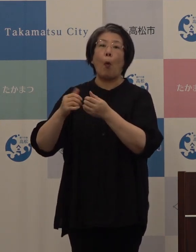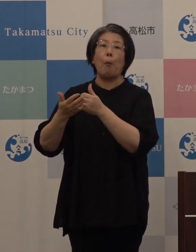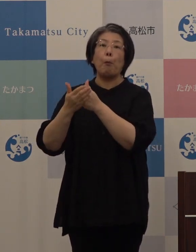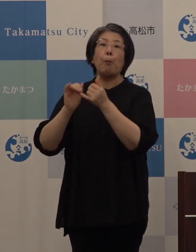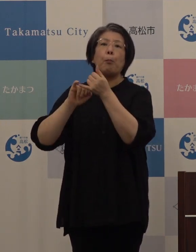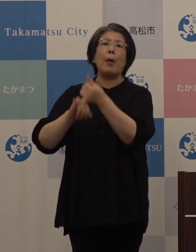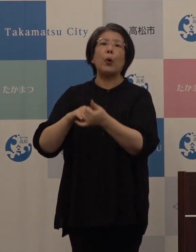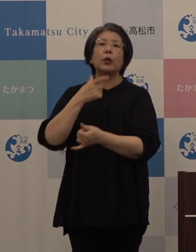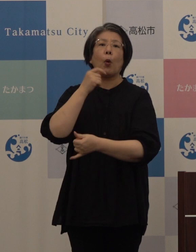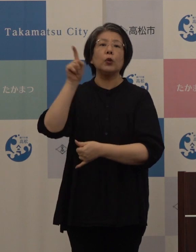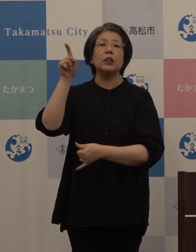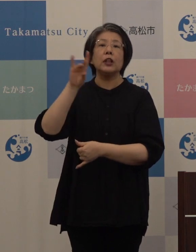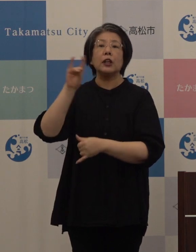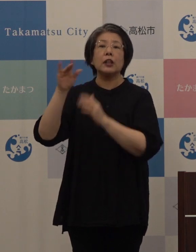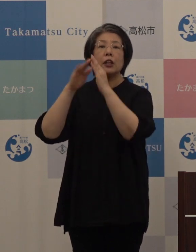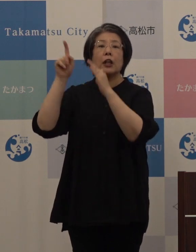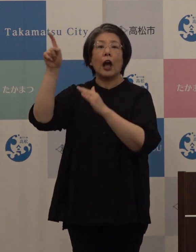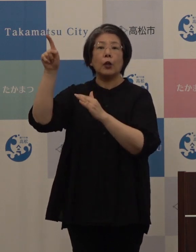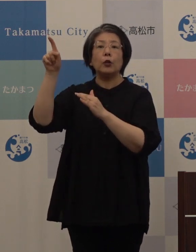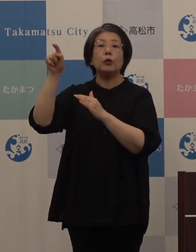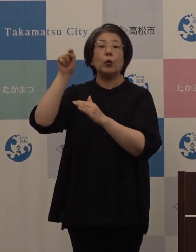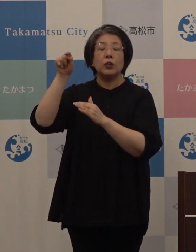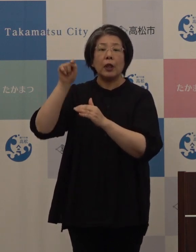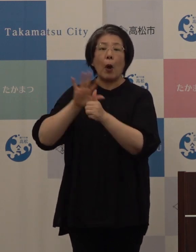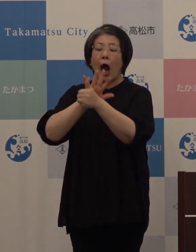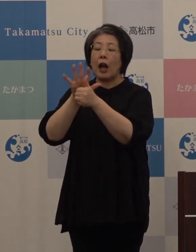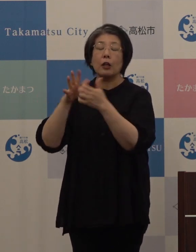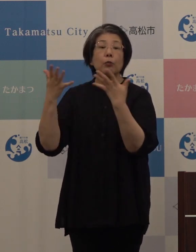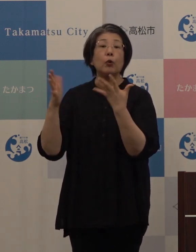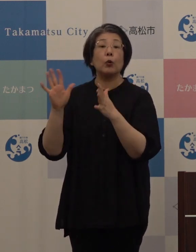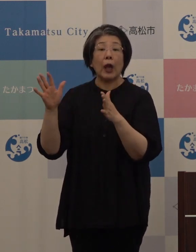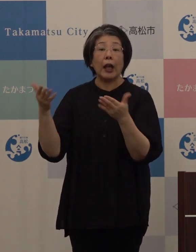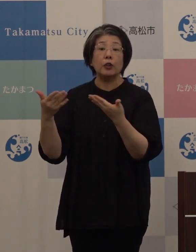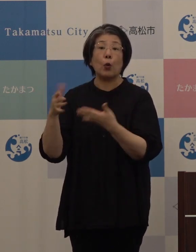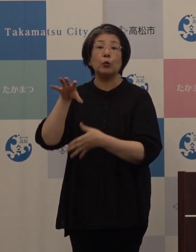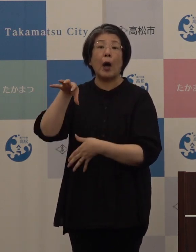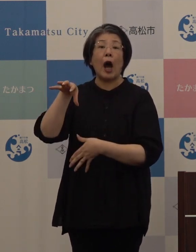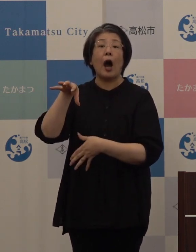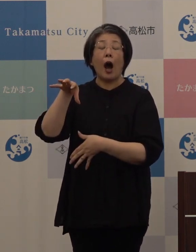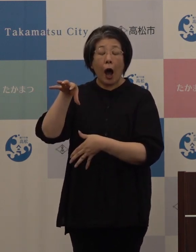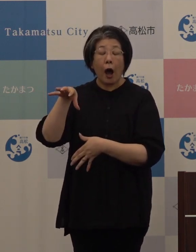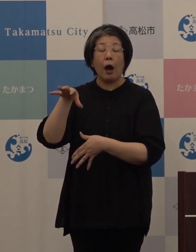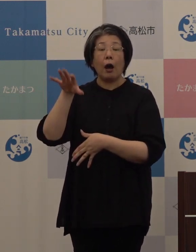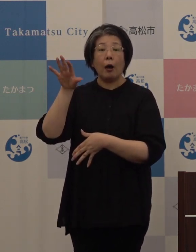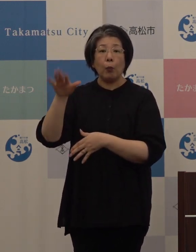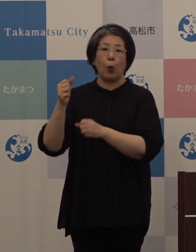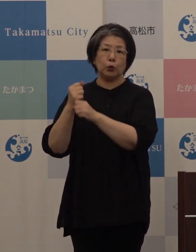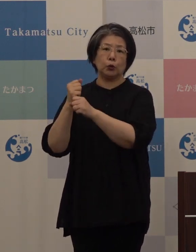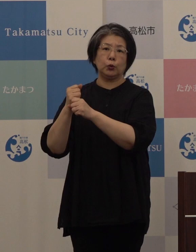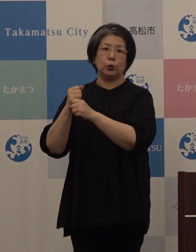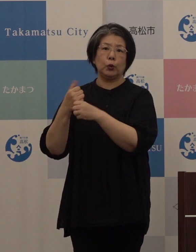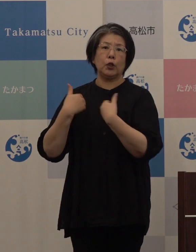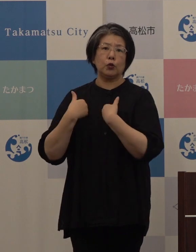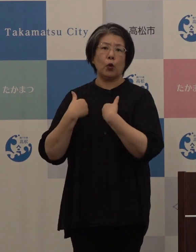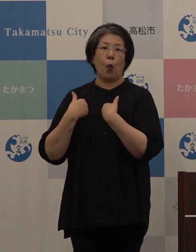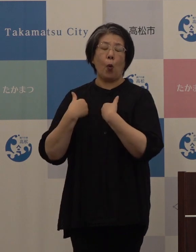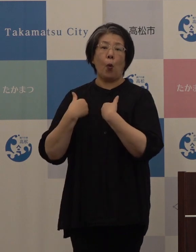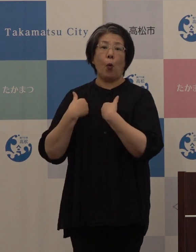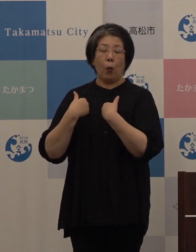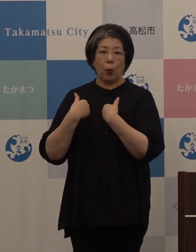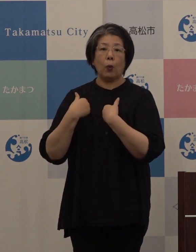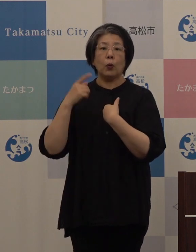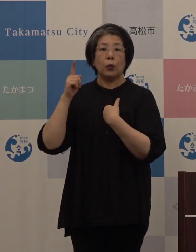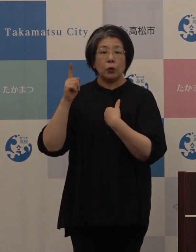議会側としてもハラスメントのないような業務運営というか、そのような議会を作っていくといったような